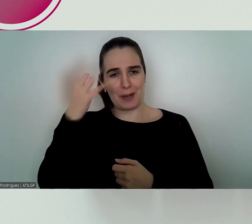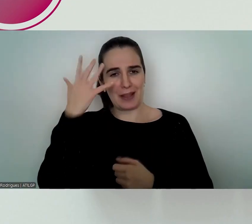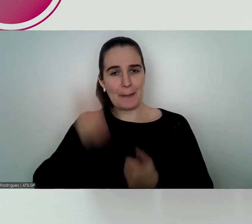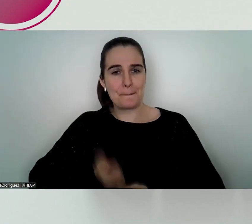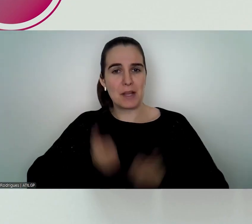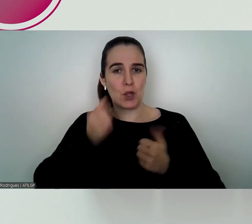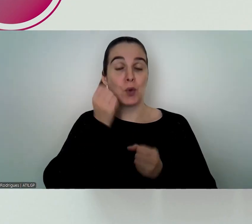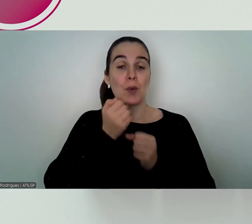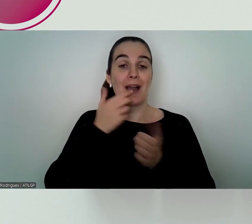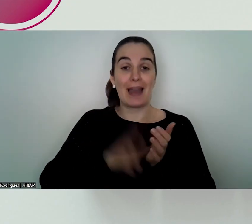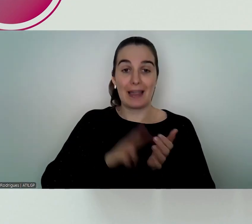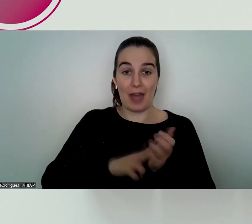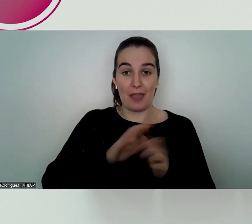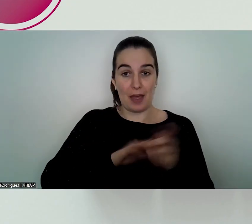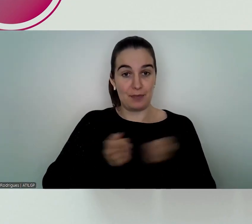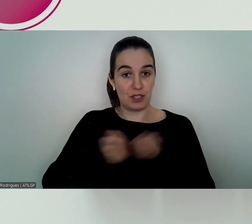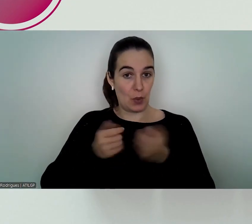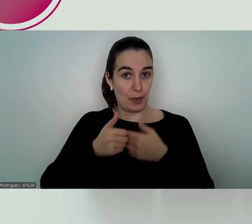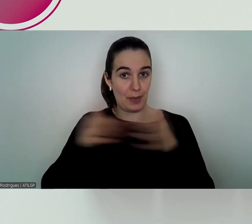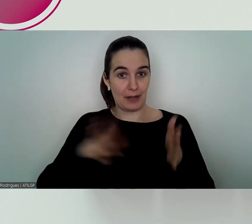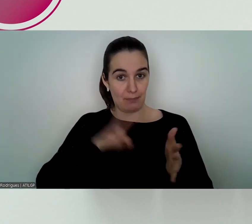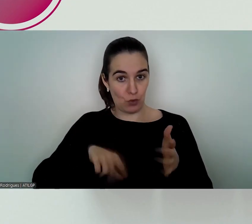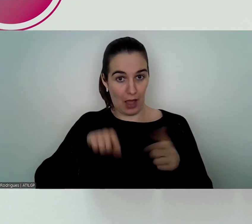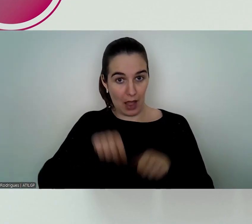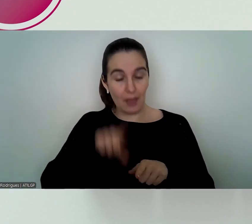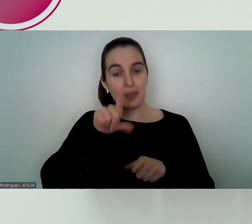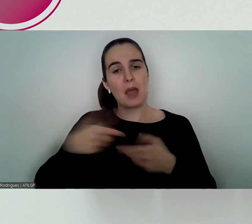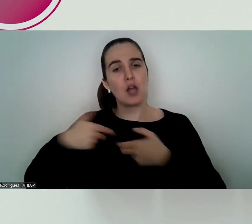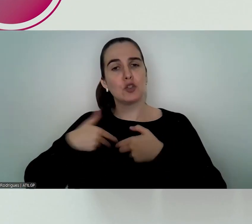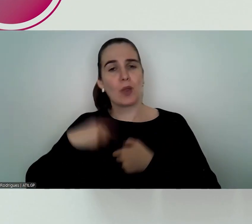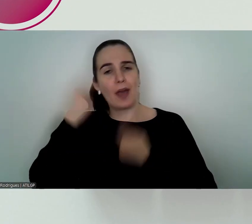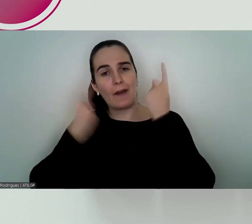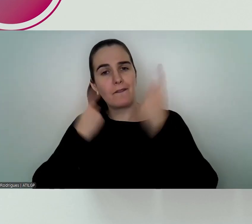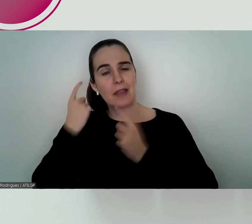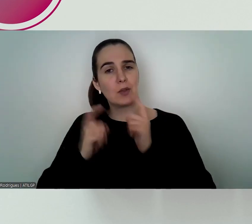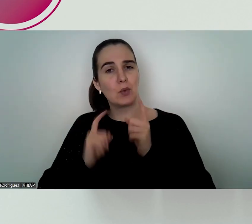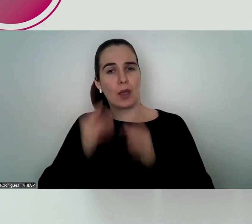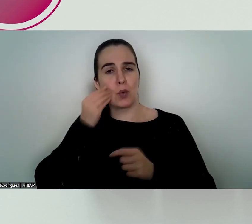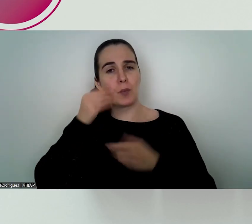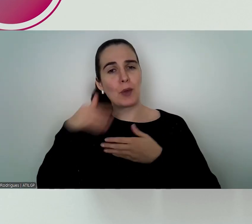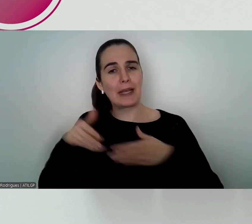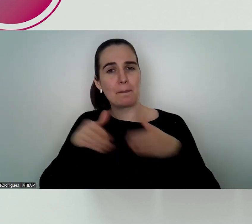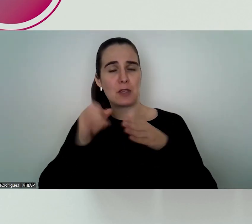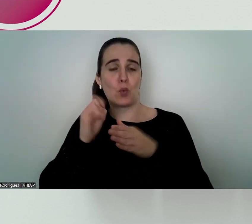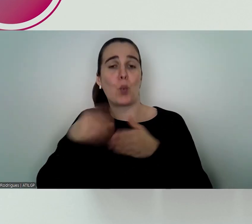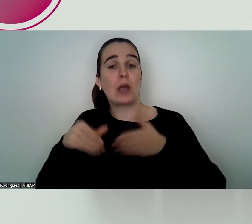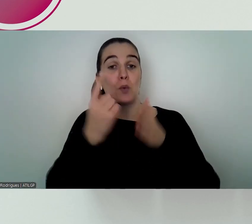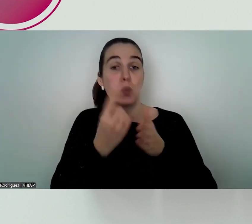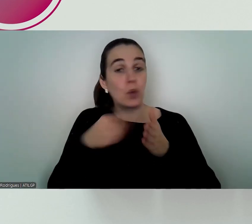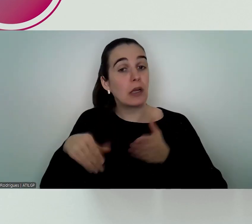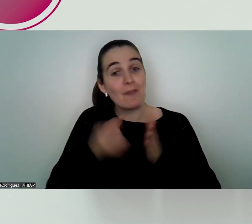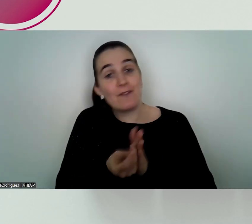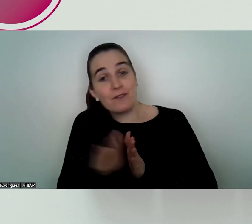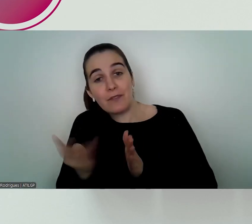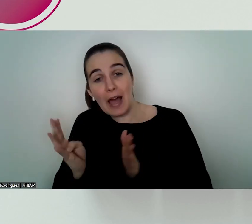realidade concreta da administração aberta em Portugal, mas também refletir sobre o caminho ou caminhos que podemos vir a traçar